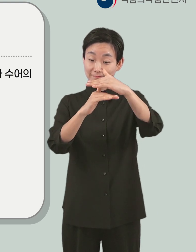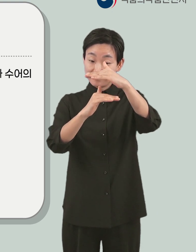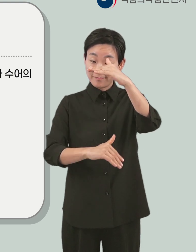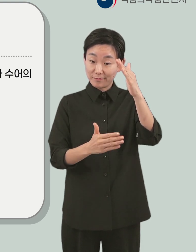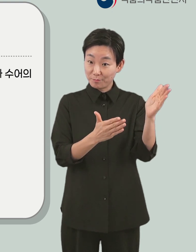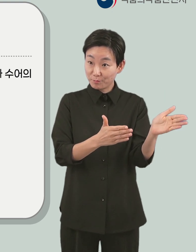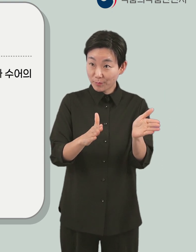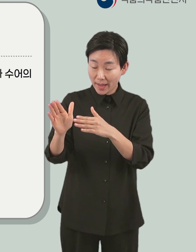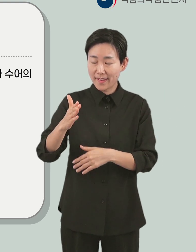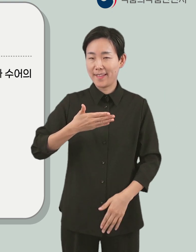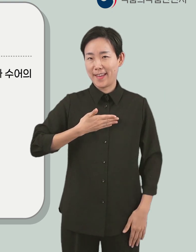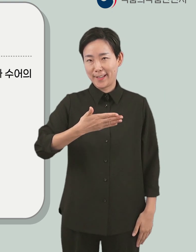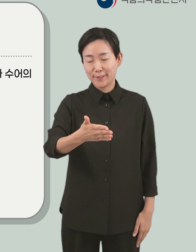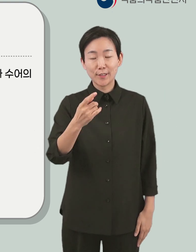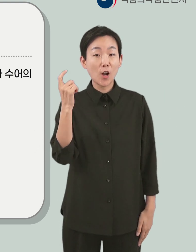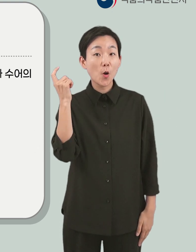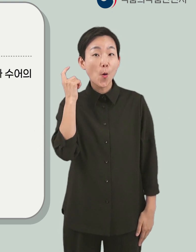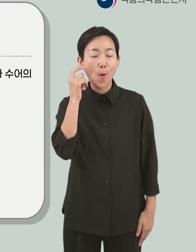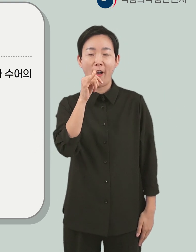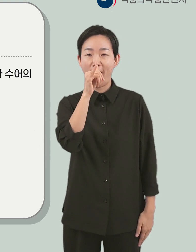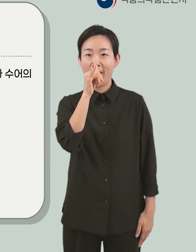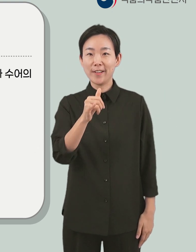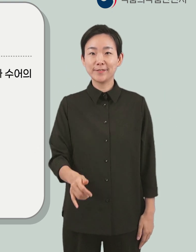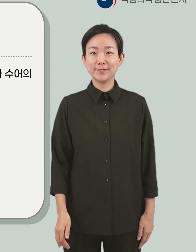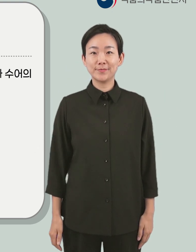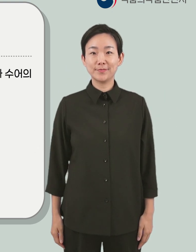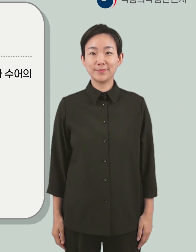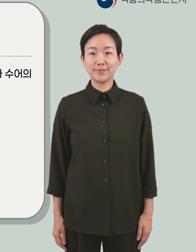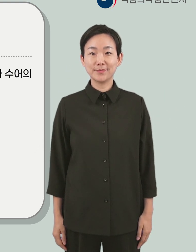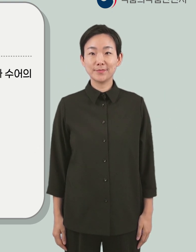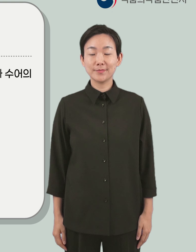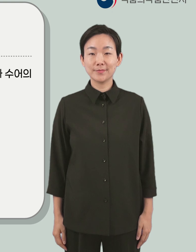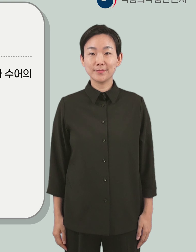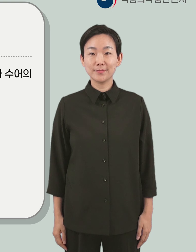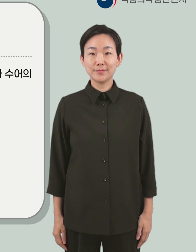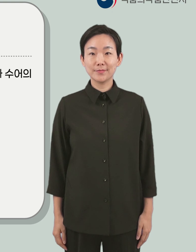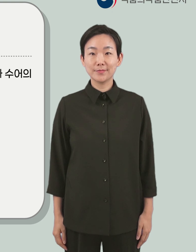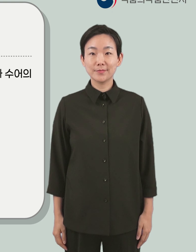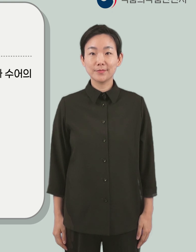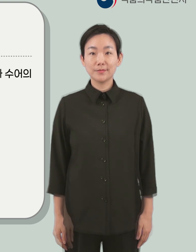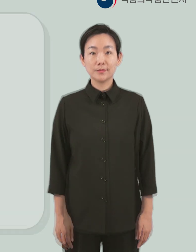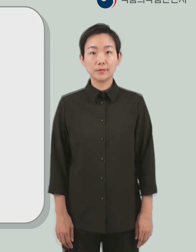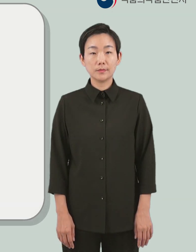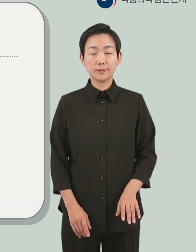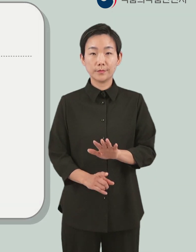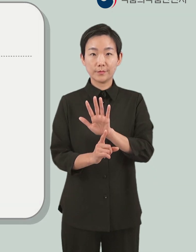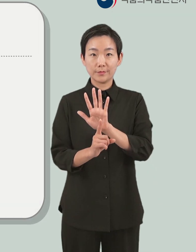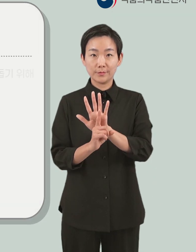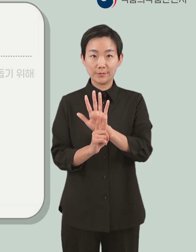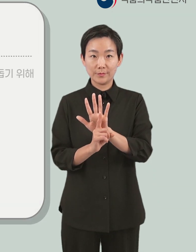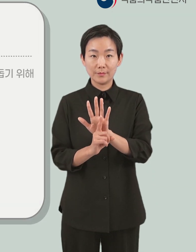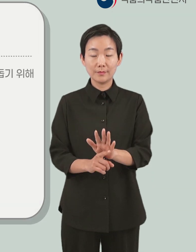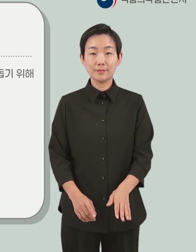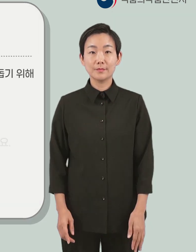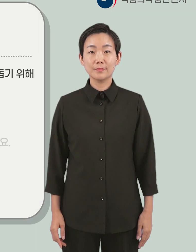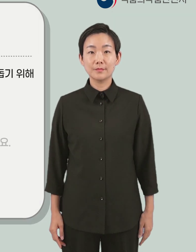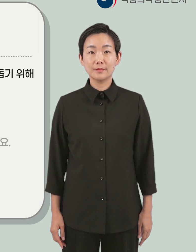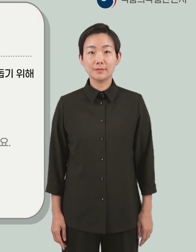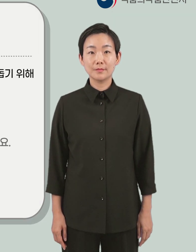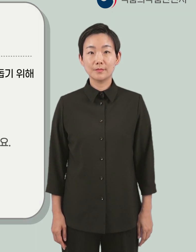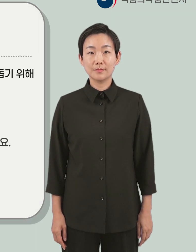있습니다. 다음 안내사항으로 넘어갈 때마다 알림음이 나오니 시청에 참고 부탁드립니다.